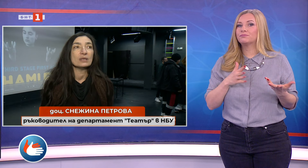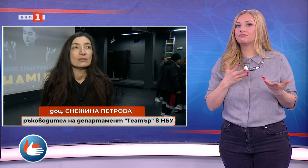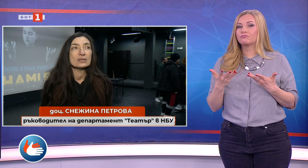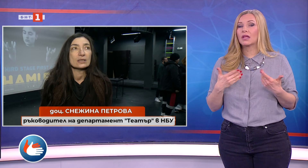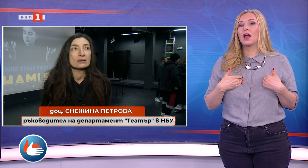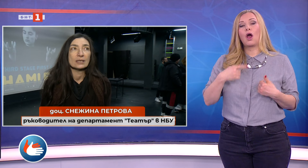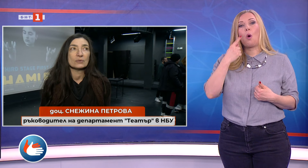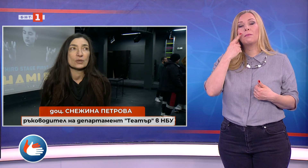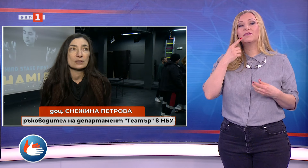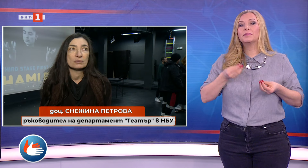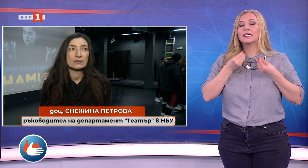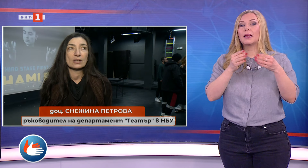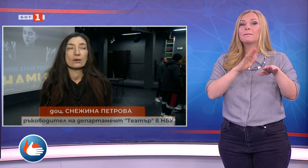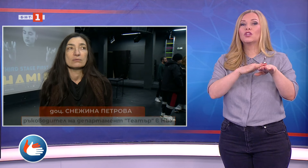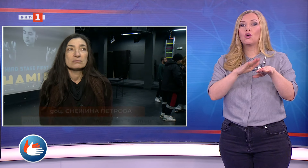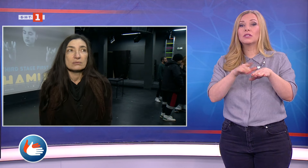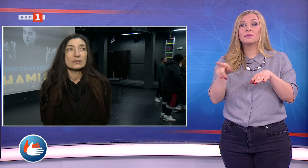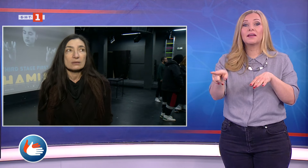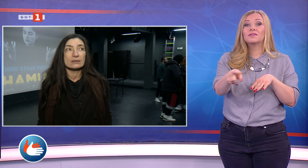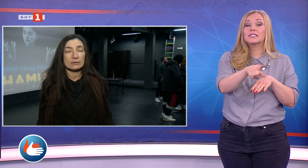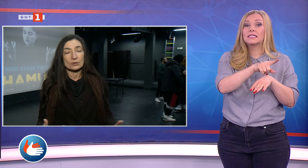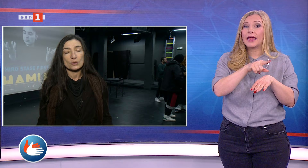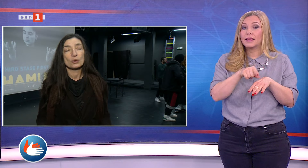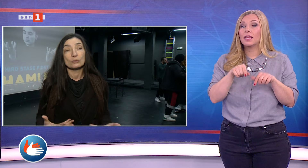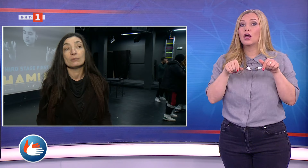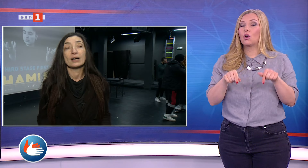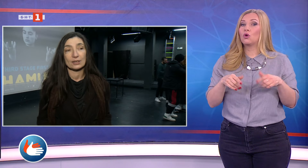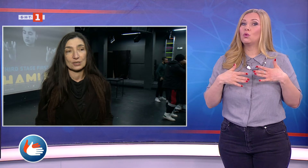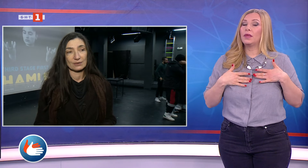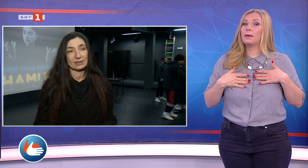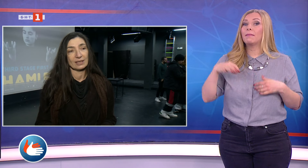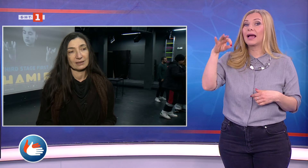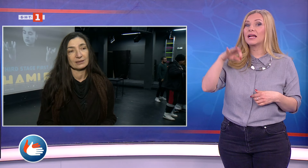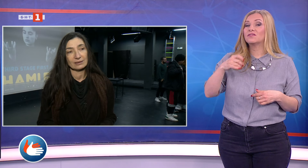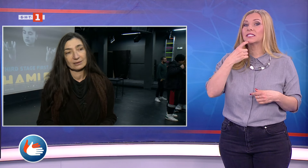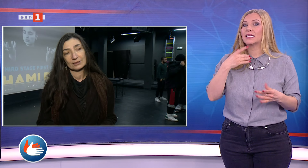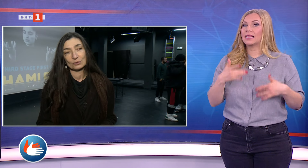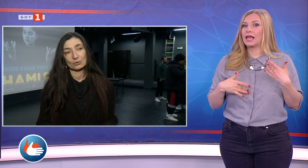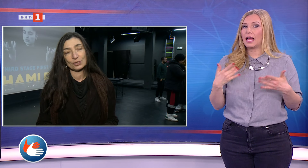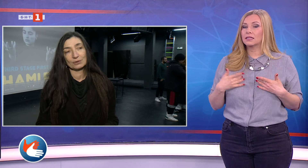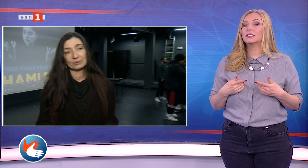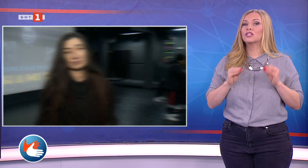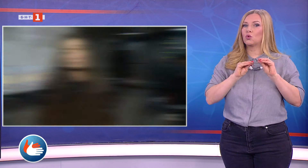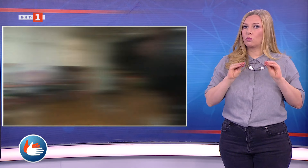опитваме се да дадем достъп на всеки, на този, който има качества за театър, да се обучи.